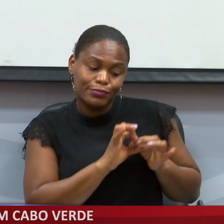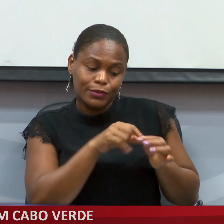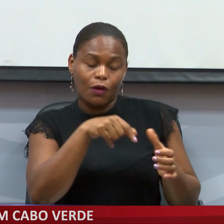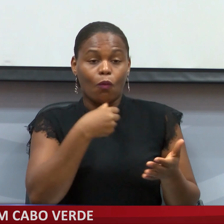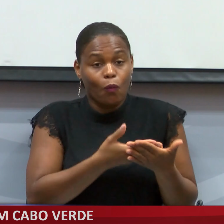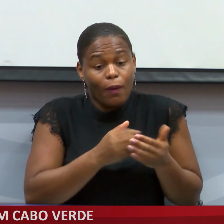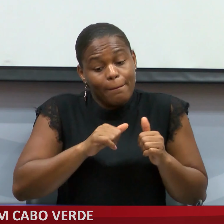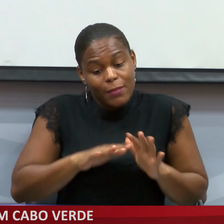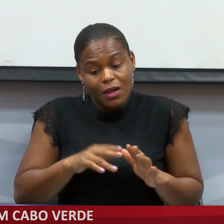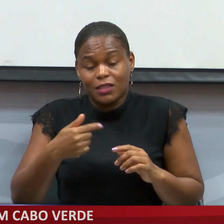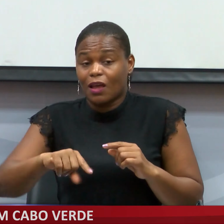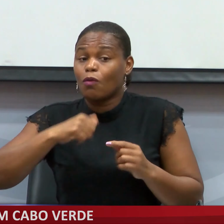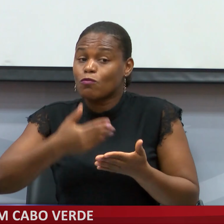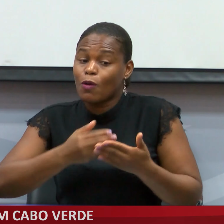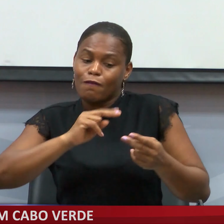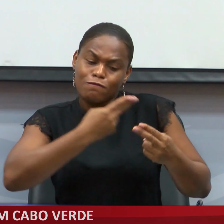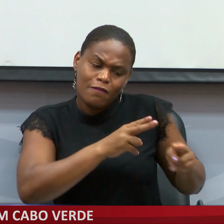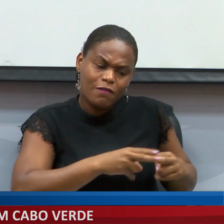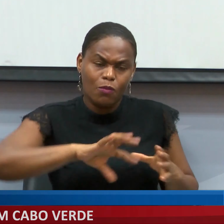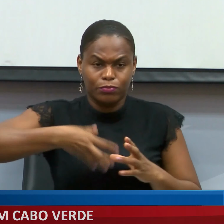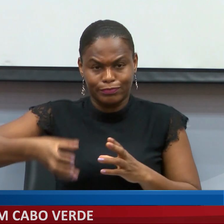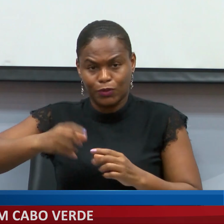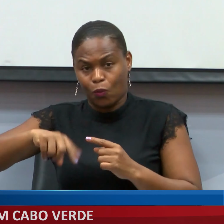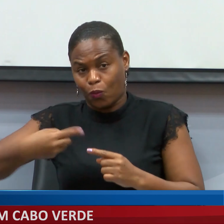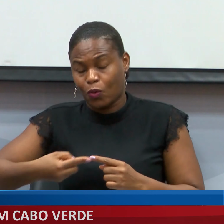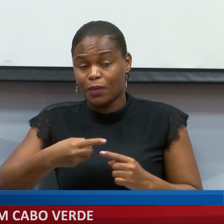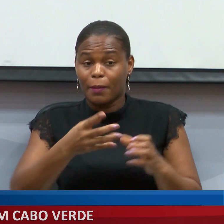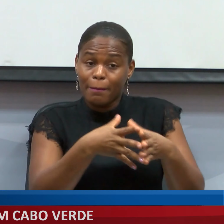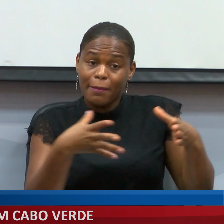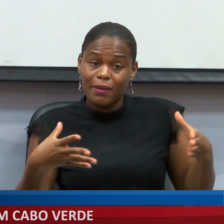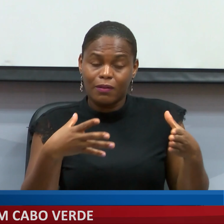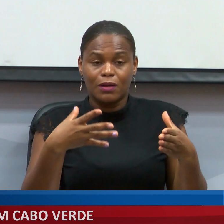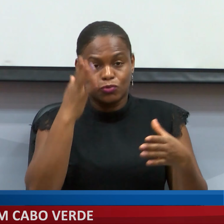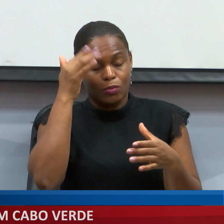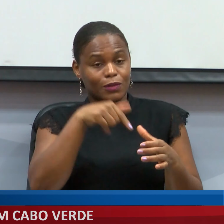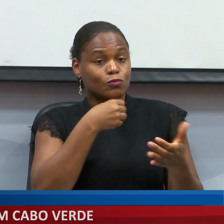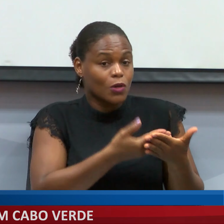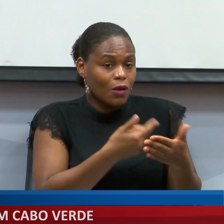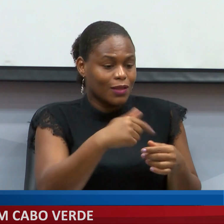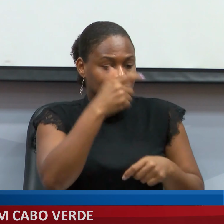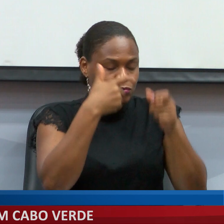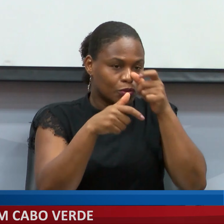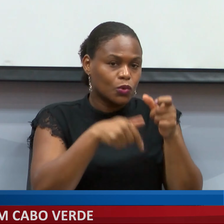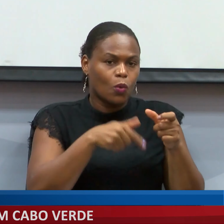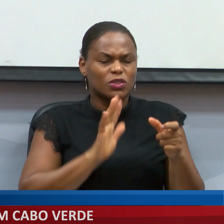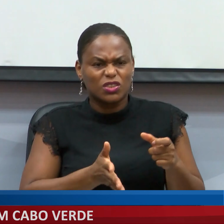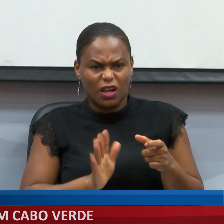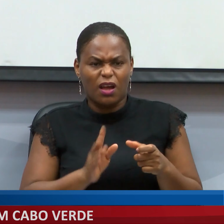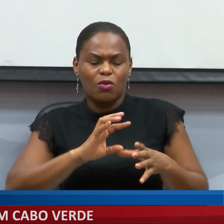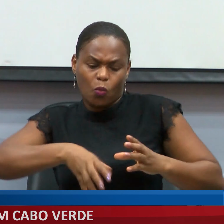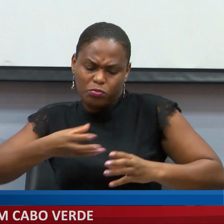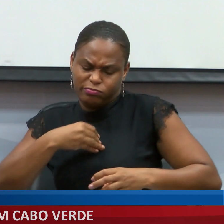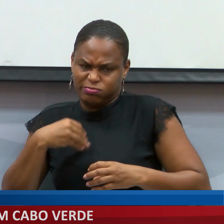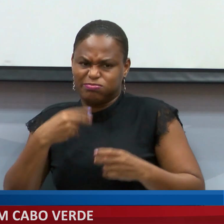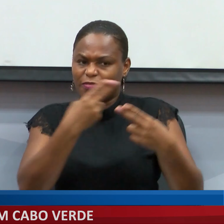outras complicações a nível da saúde. A maior parte dos óbitos que nós tivemos eram óbitos em pessoas que tiveram várias complicações.